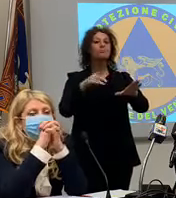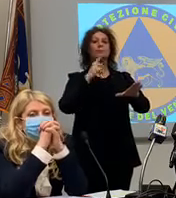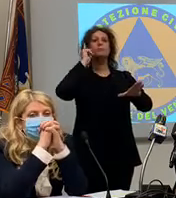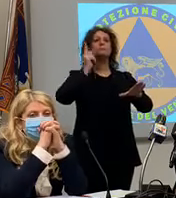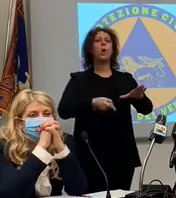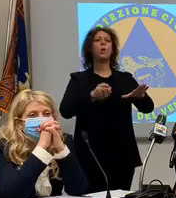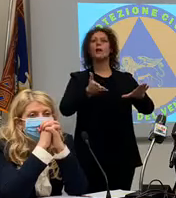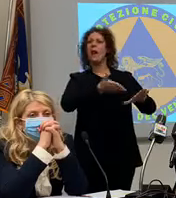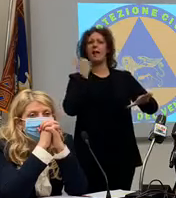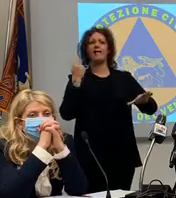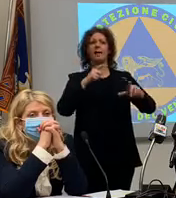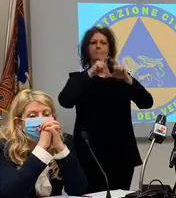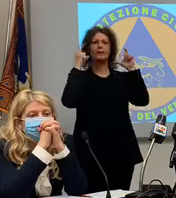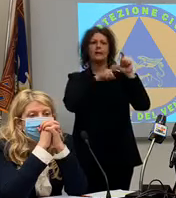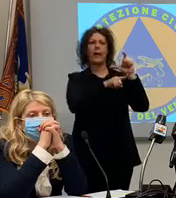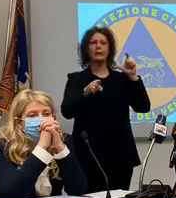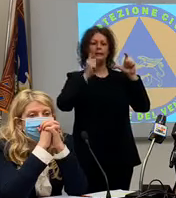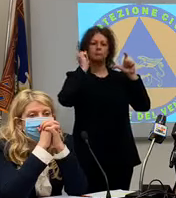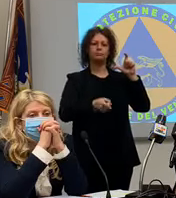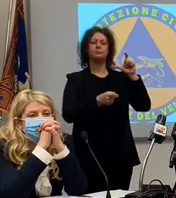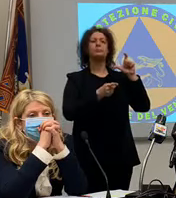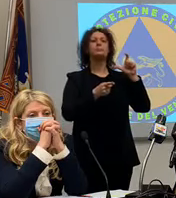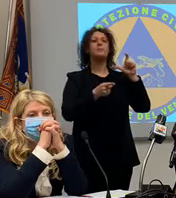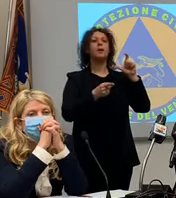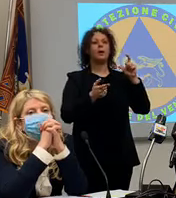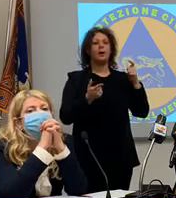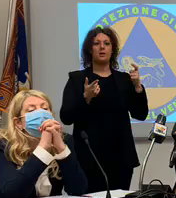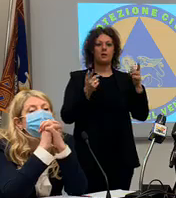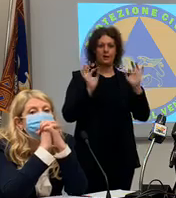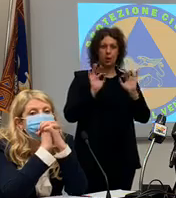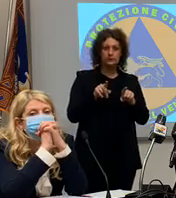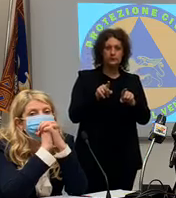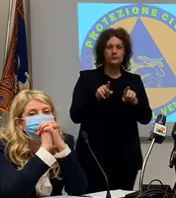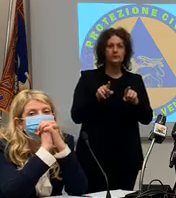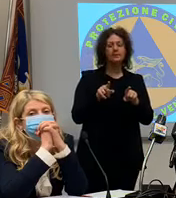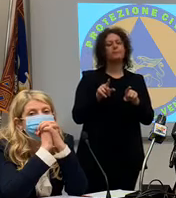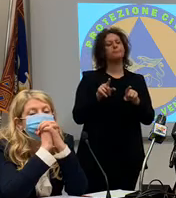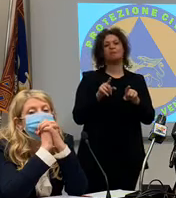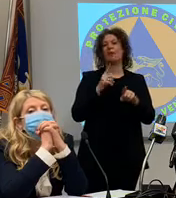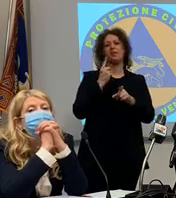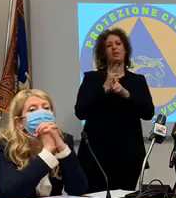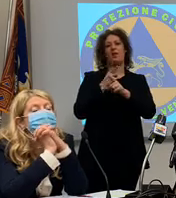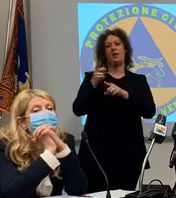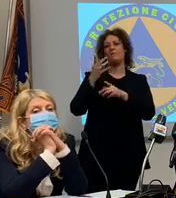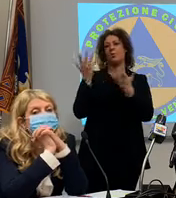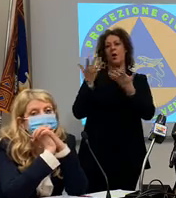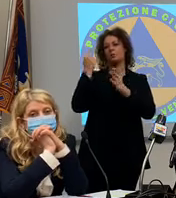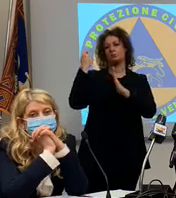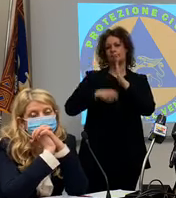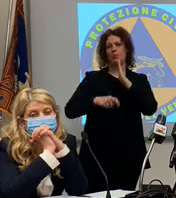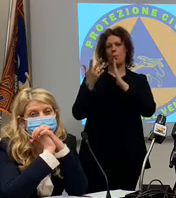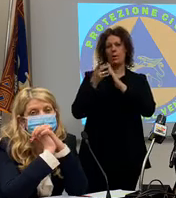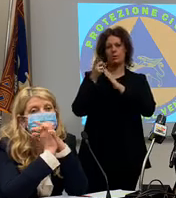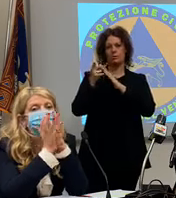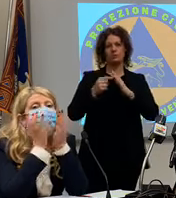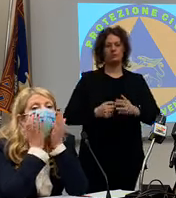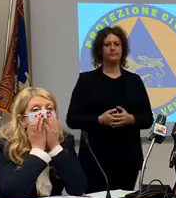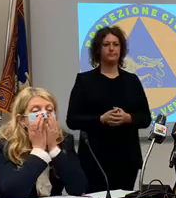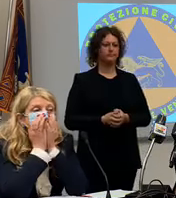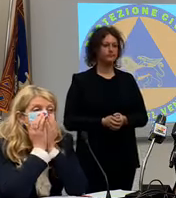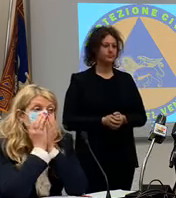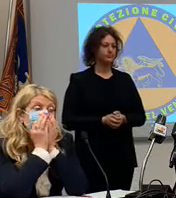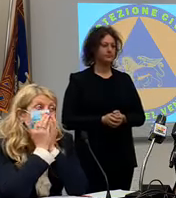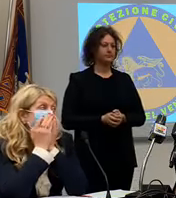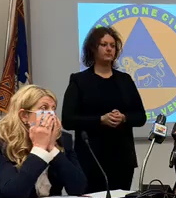vero sì fatti da da condannare e da perseguire punto s di cu è andato anche il sindaco con la polizia locale l'altro